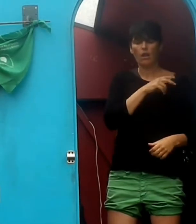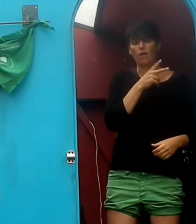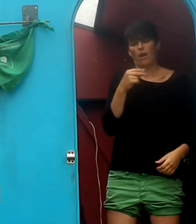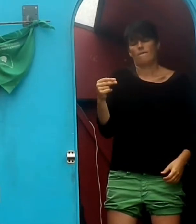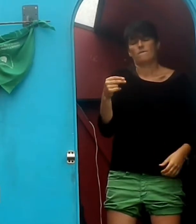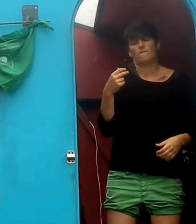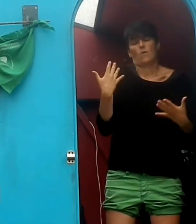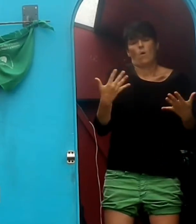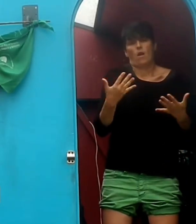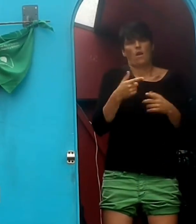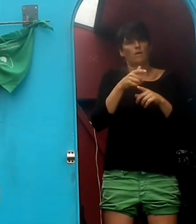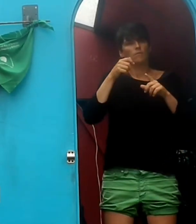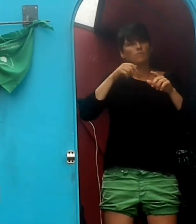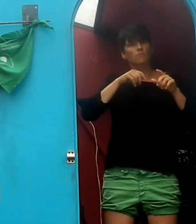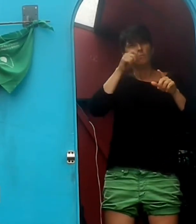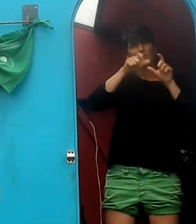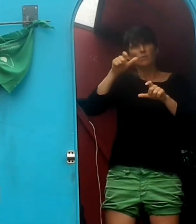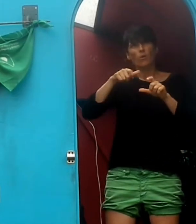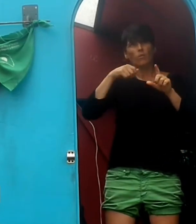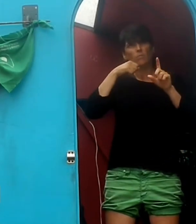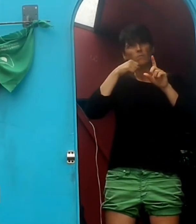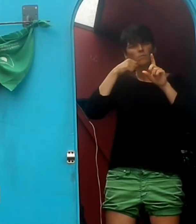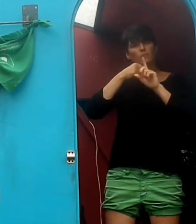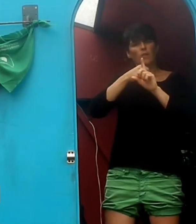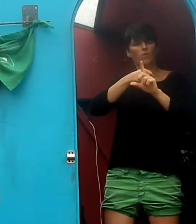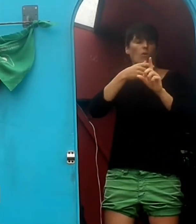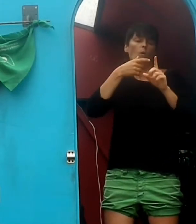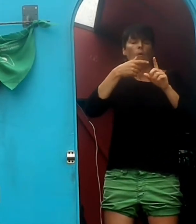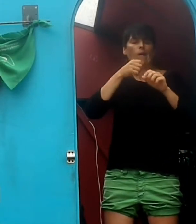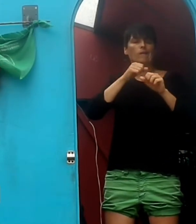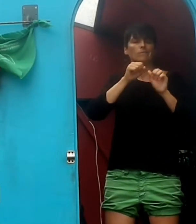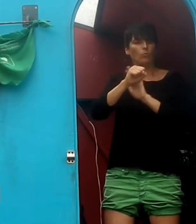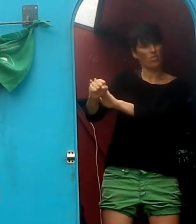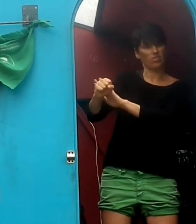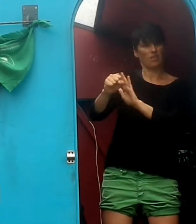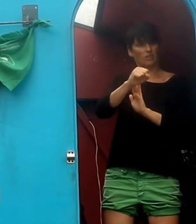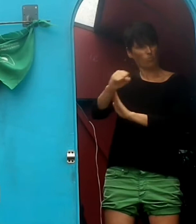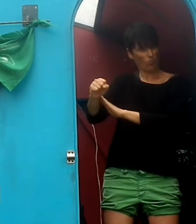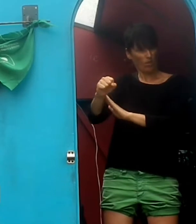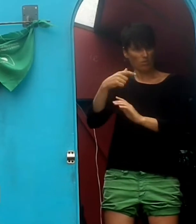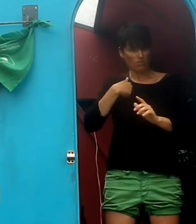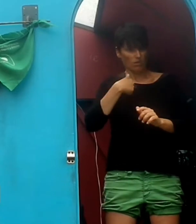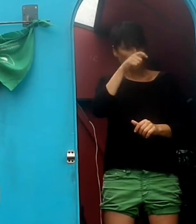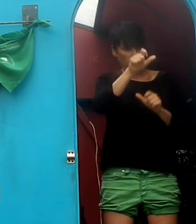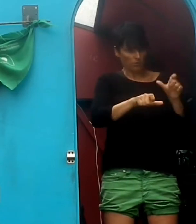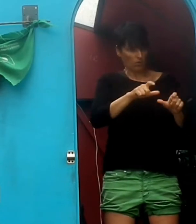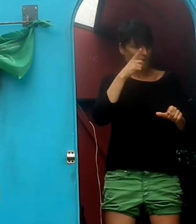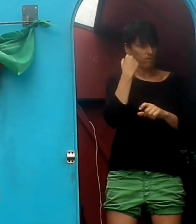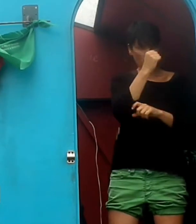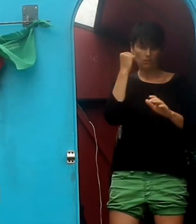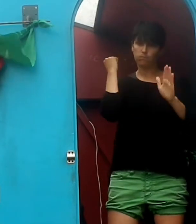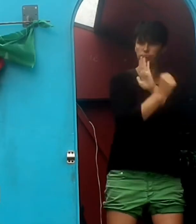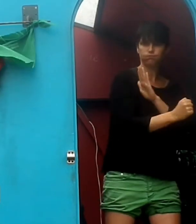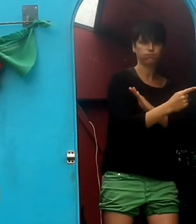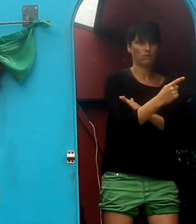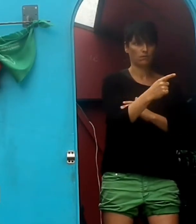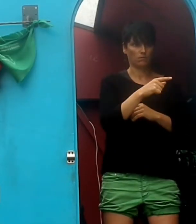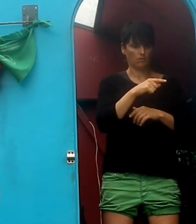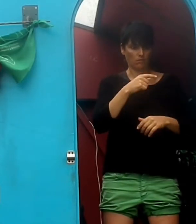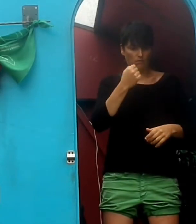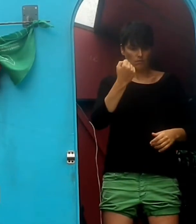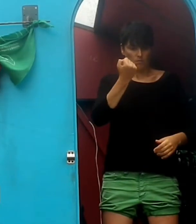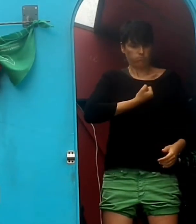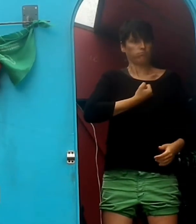ce qu'il y a eu dans d'autres pays d'Amérique du Sud et en Argentine. Il s'est passé des trucs assez graves au Chili parce qu'il y a des militants d'extrême droite qui ont